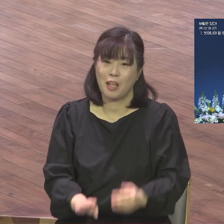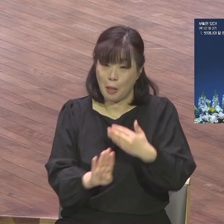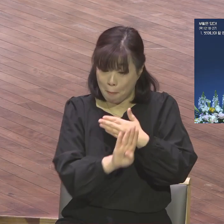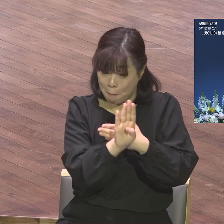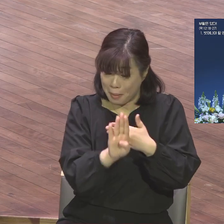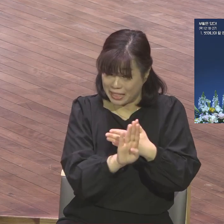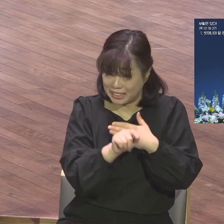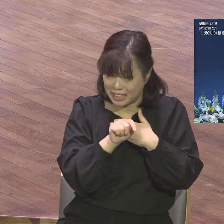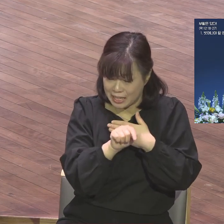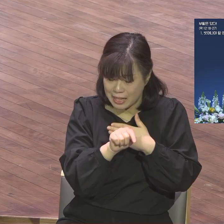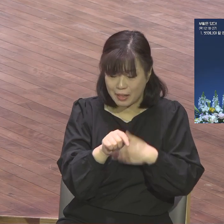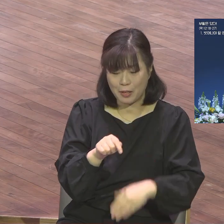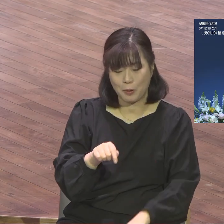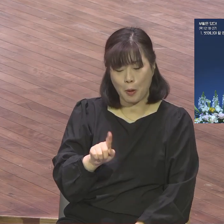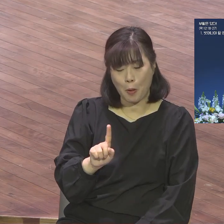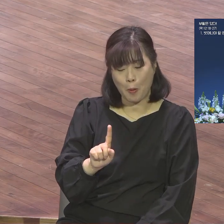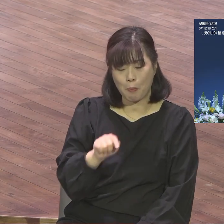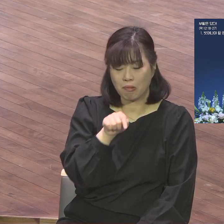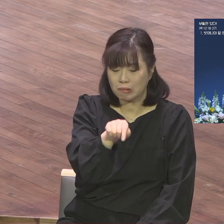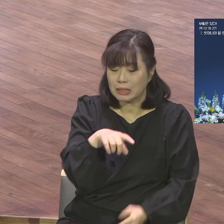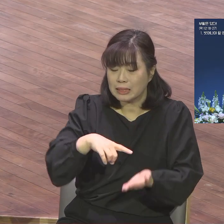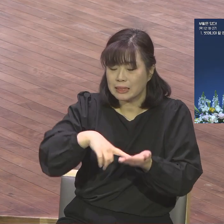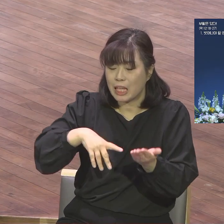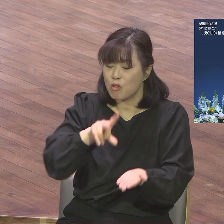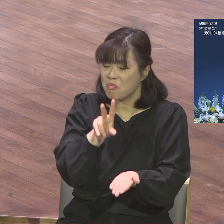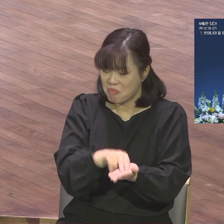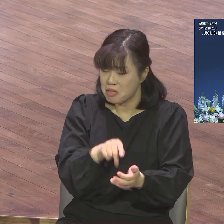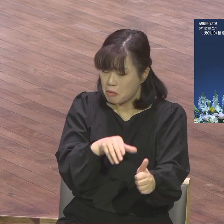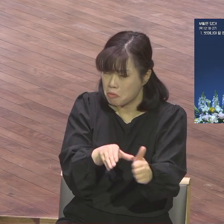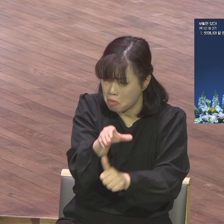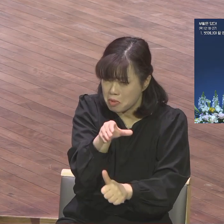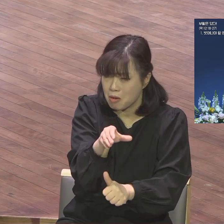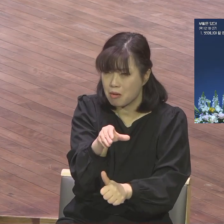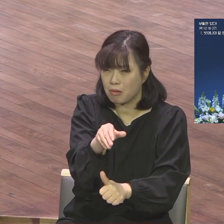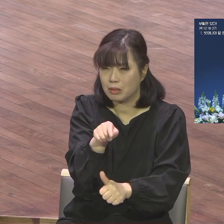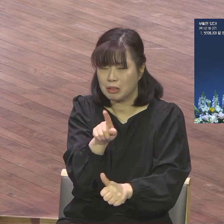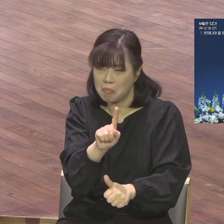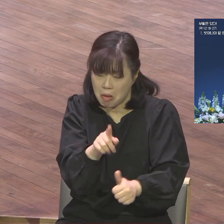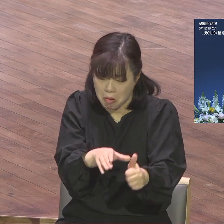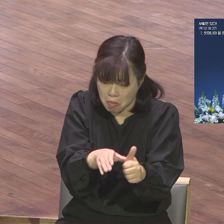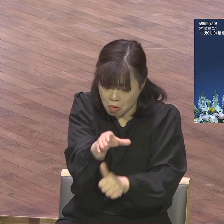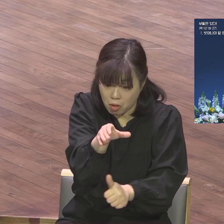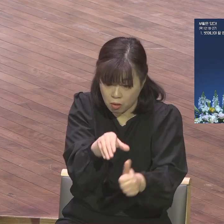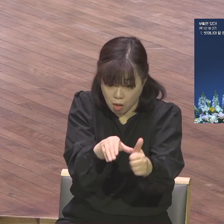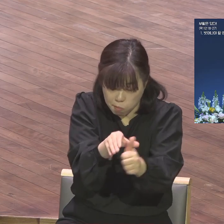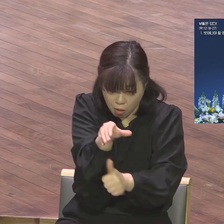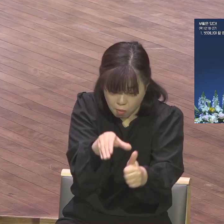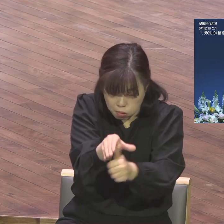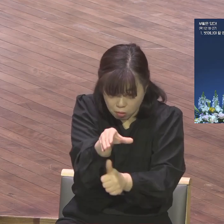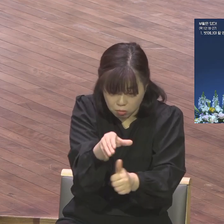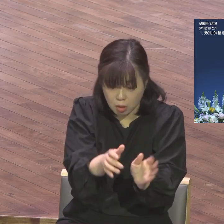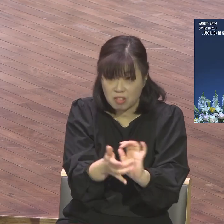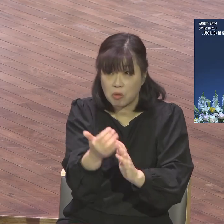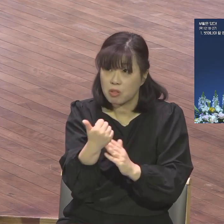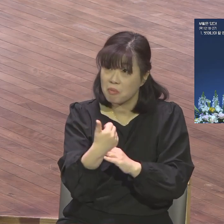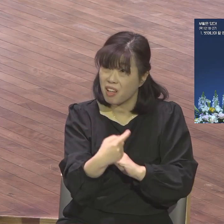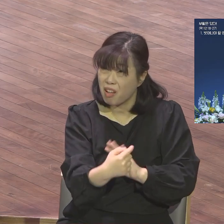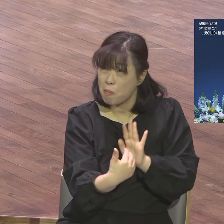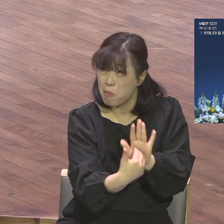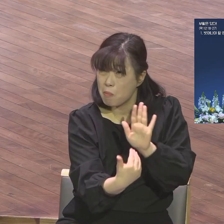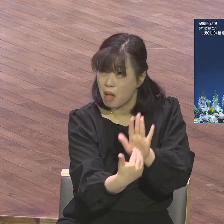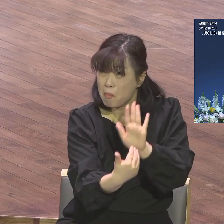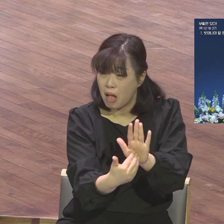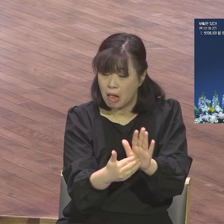바리새인들이 헤롯당과 사람들이 세금 문제를 가지고 예수 공격했습니다. 그런데 이들의 모든 공격들이 다 무의로 그치니까